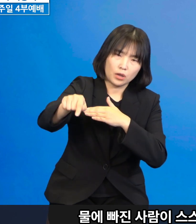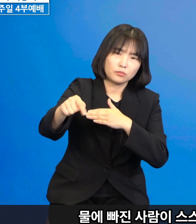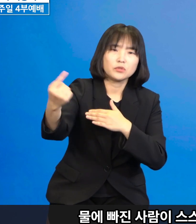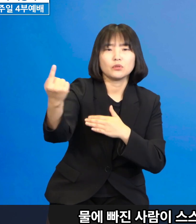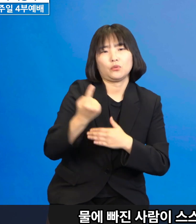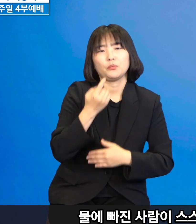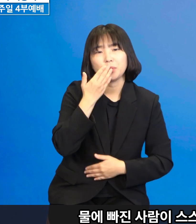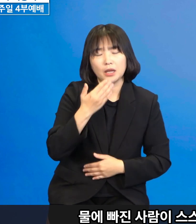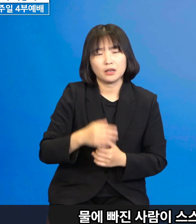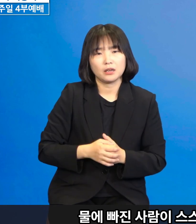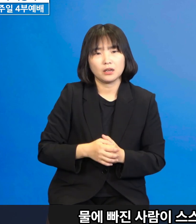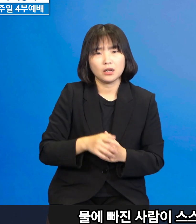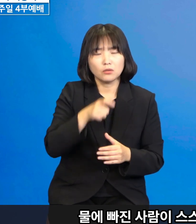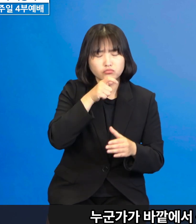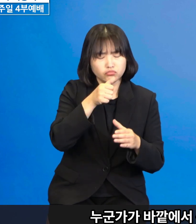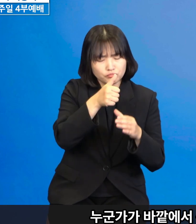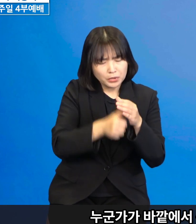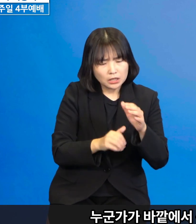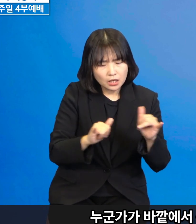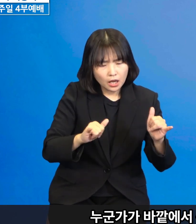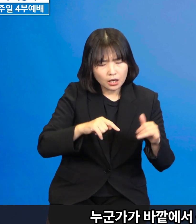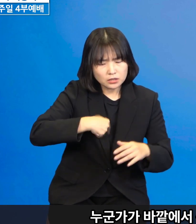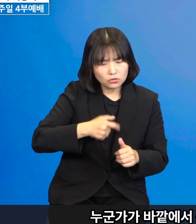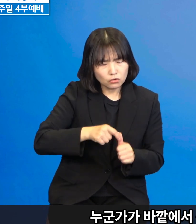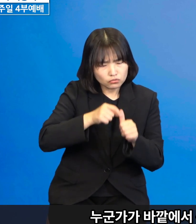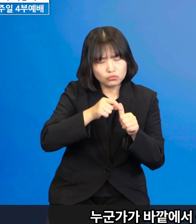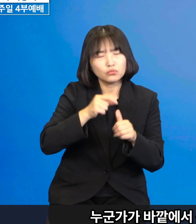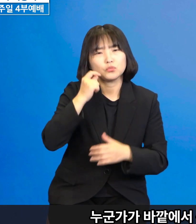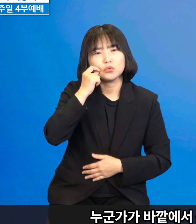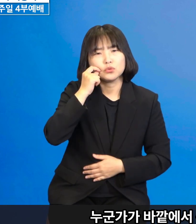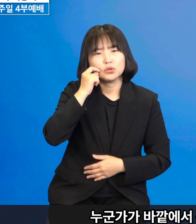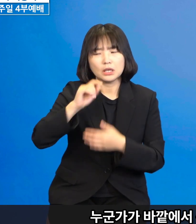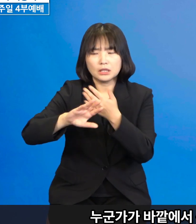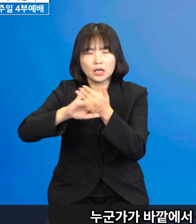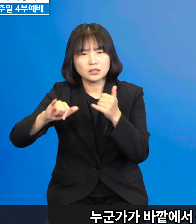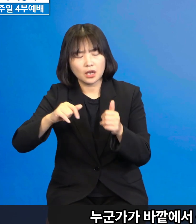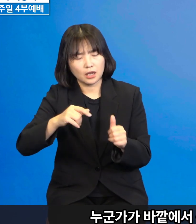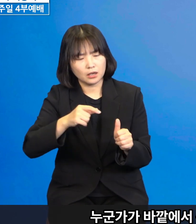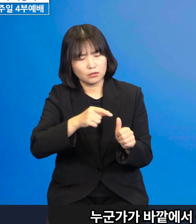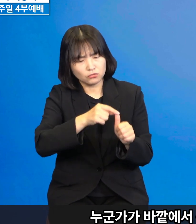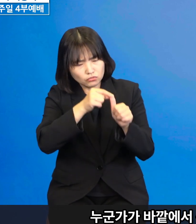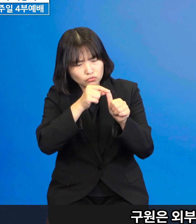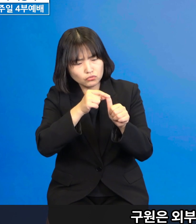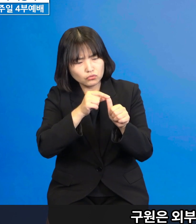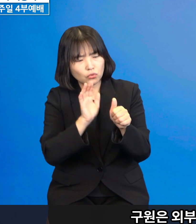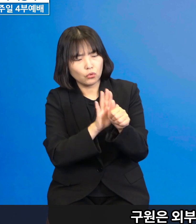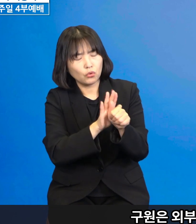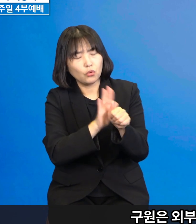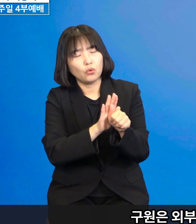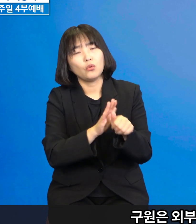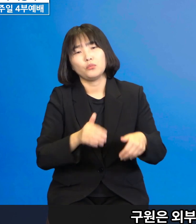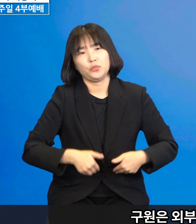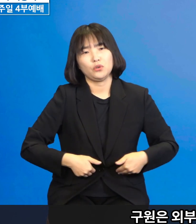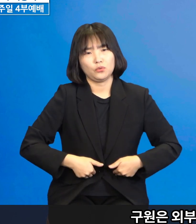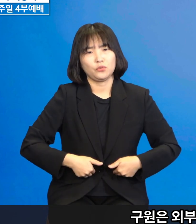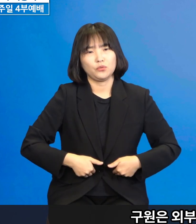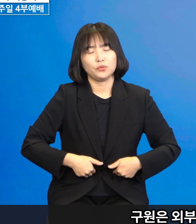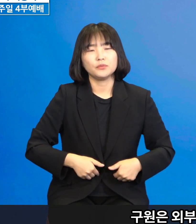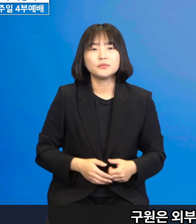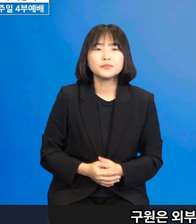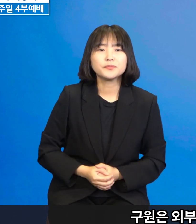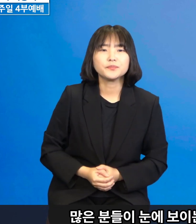사람이 스스로 구원할 수 있겠습니까? 누군가가 바깥에서 구하러 와야 되는 것처럼 구원은 외부에서 오는